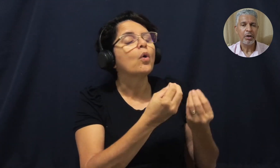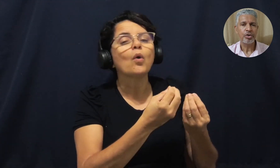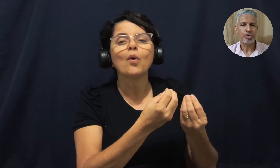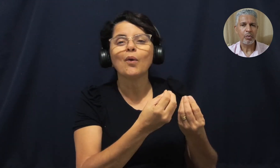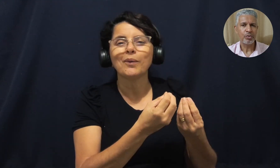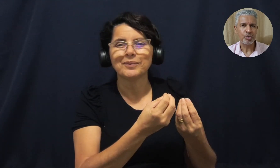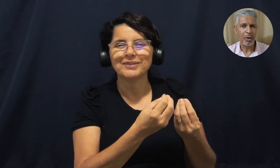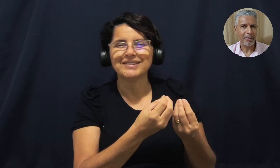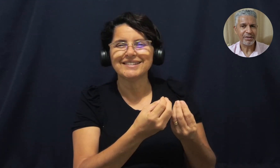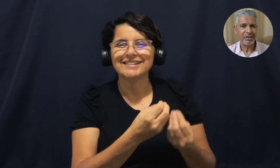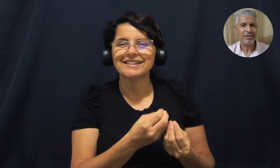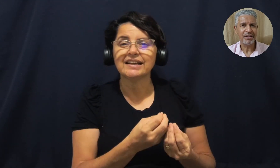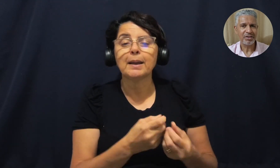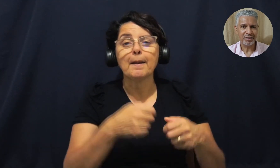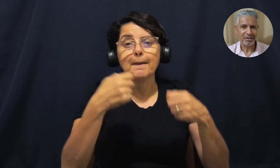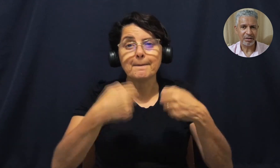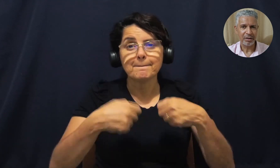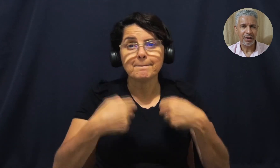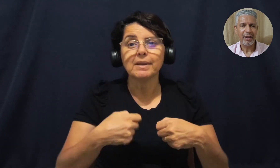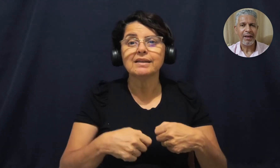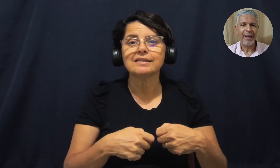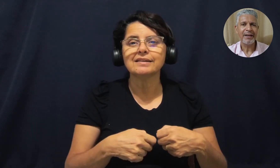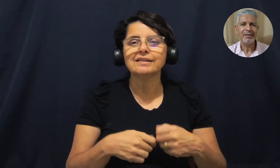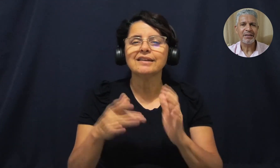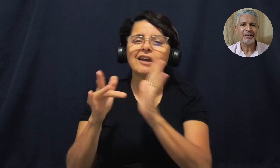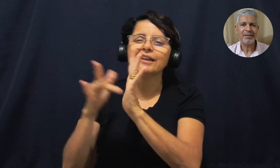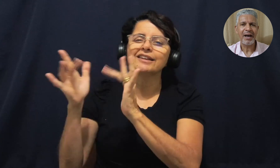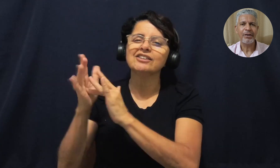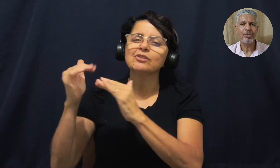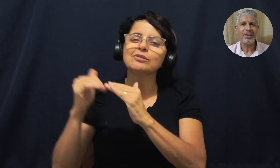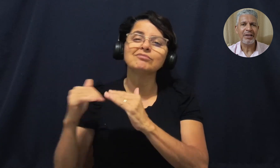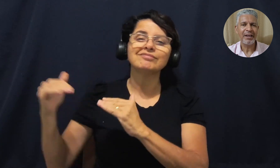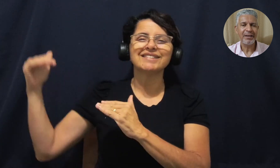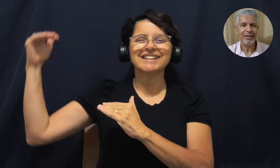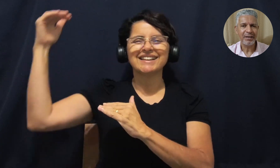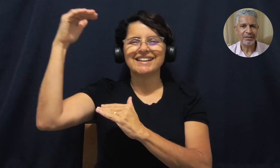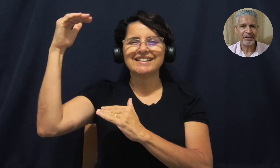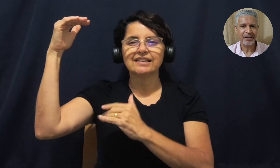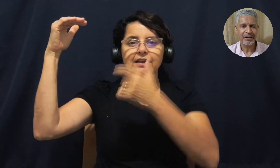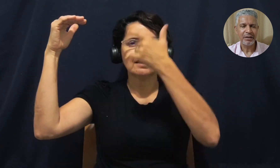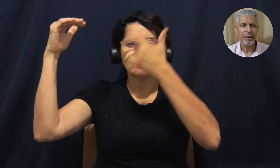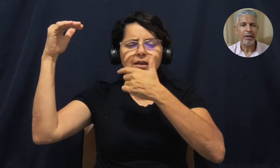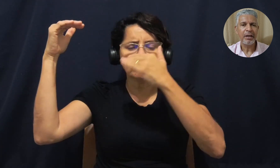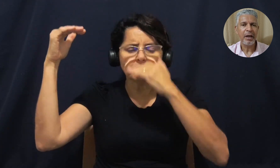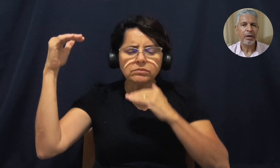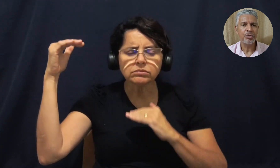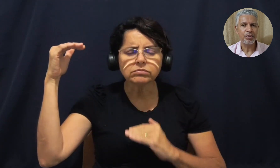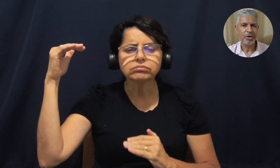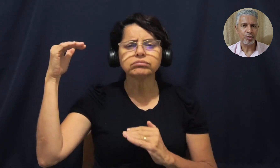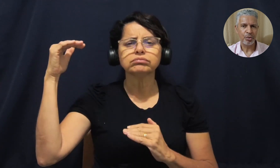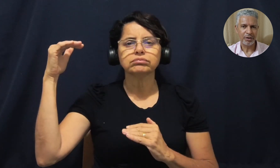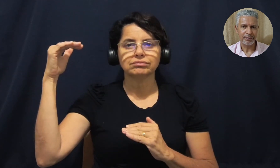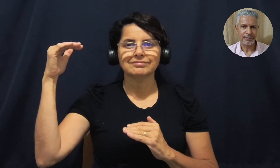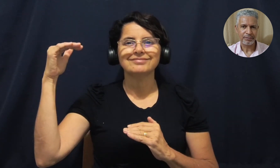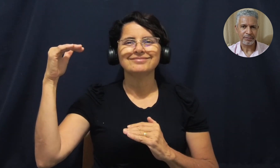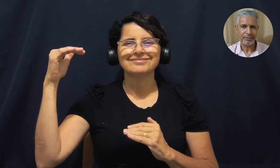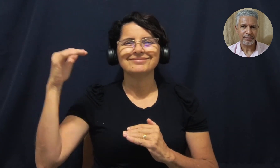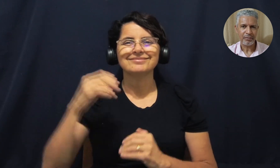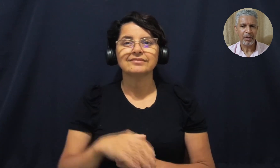discípulos, João Batista disse: é necessário que ele cresça e eu